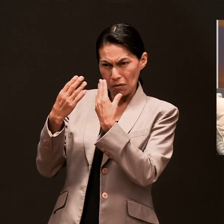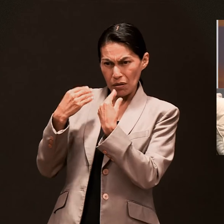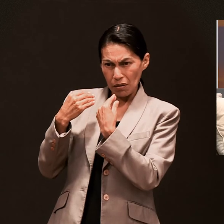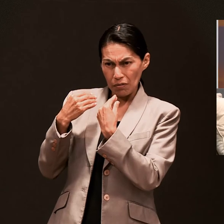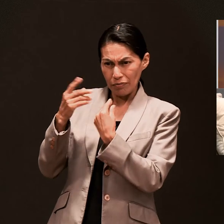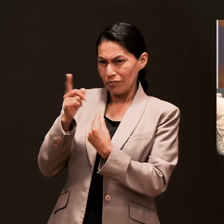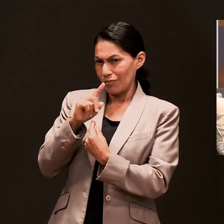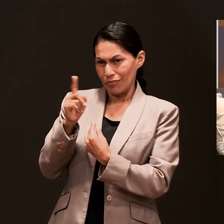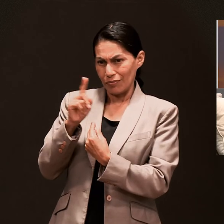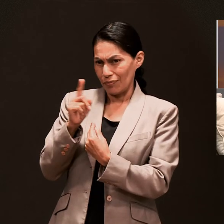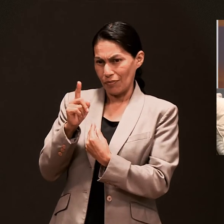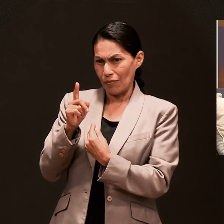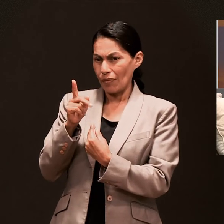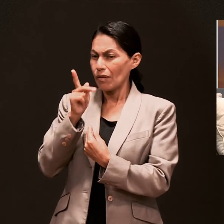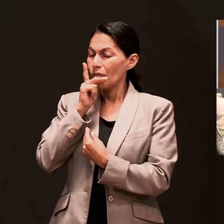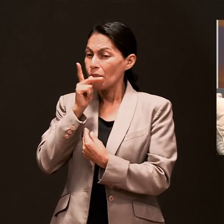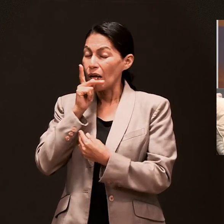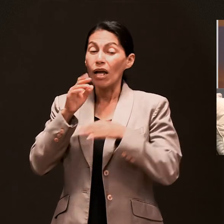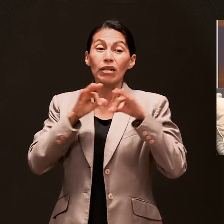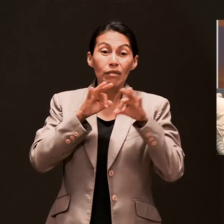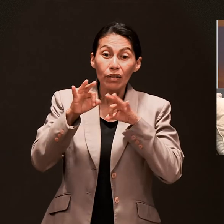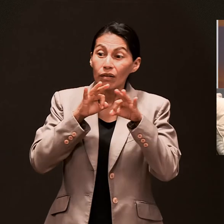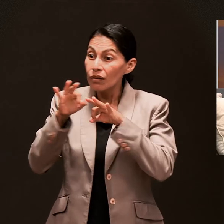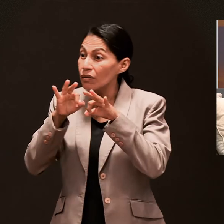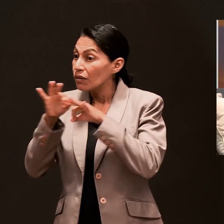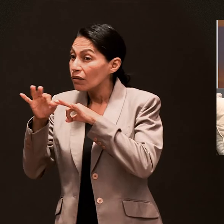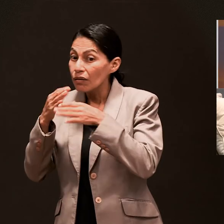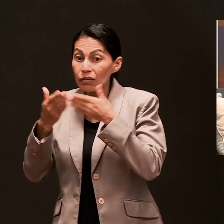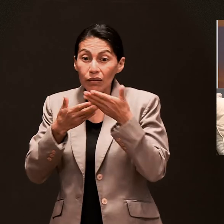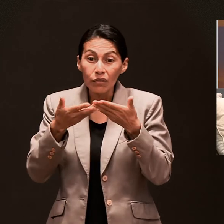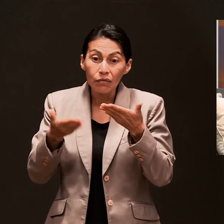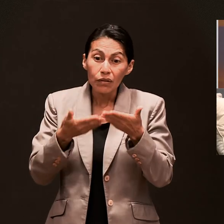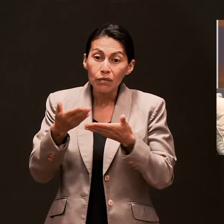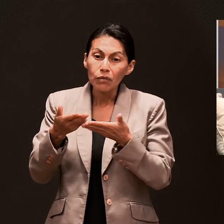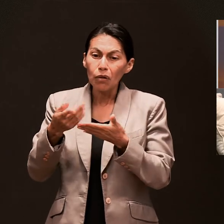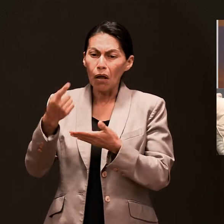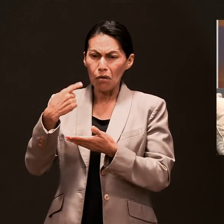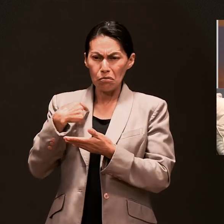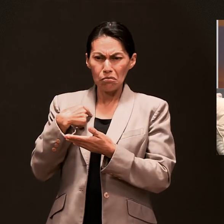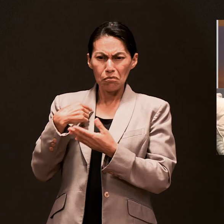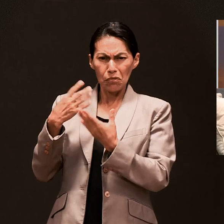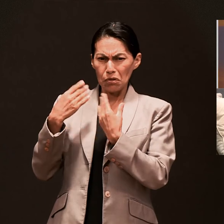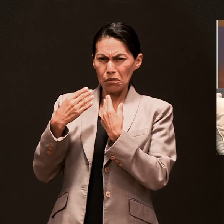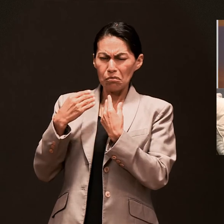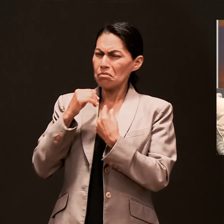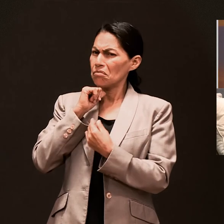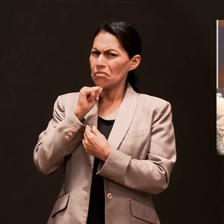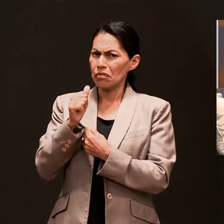porque él se enfocó más a su a su al magisterio no Entonces